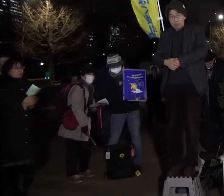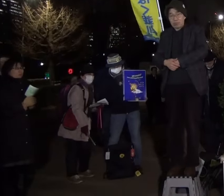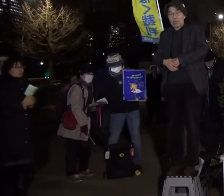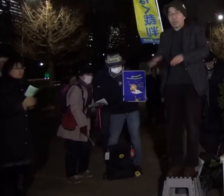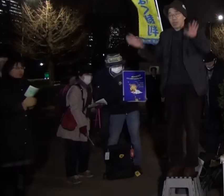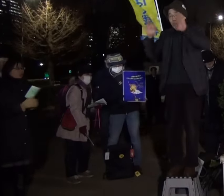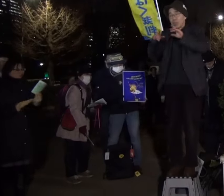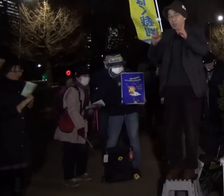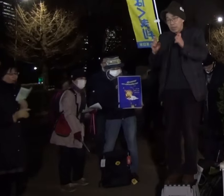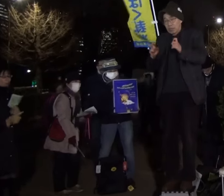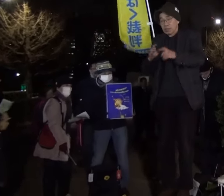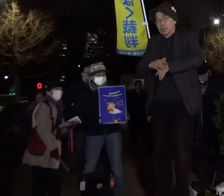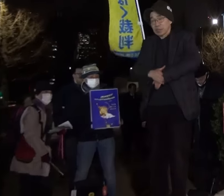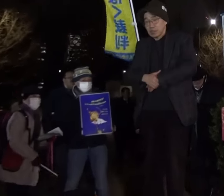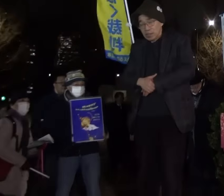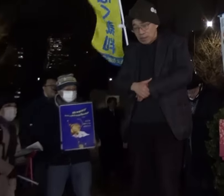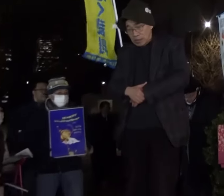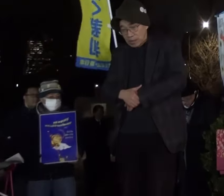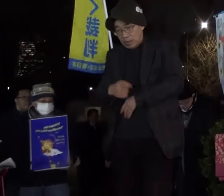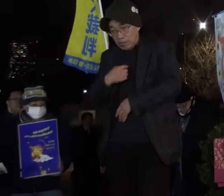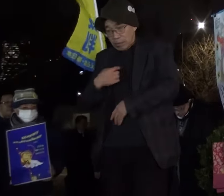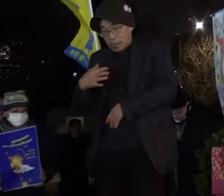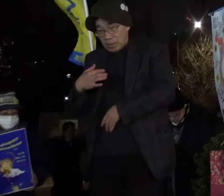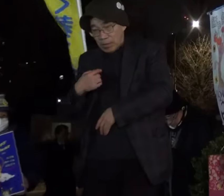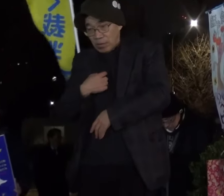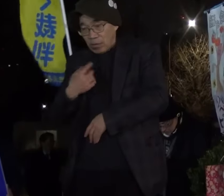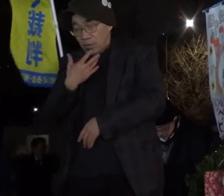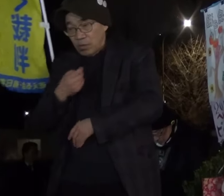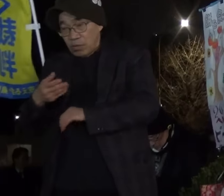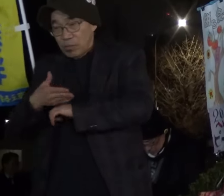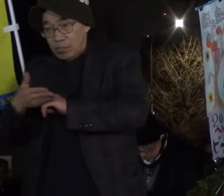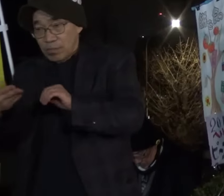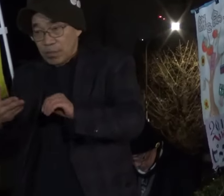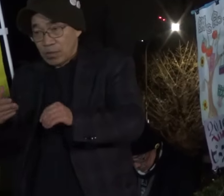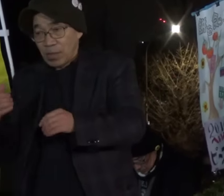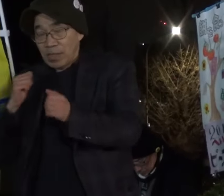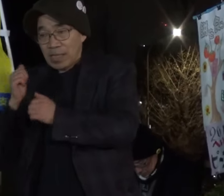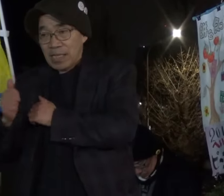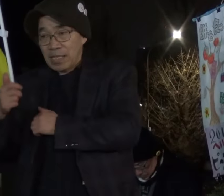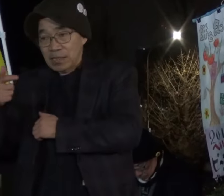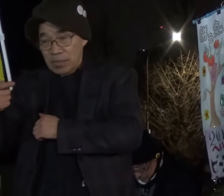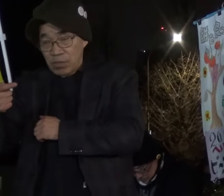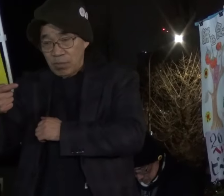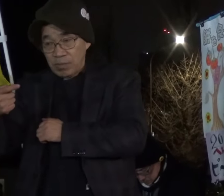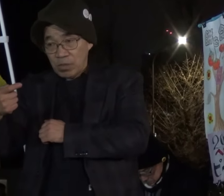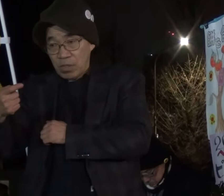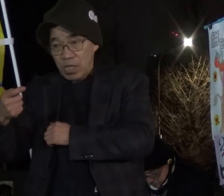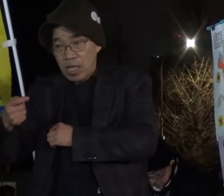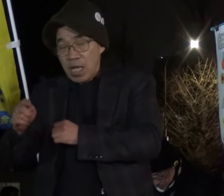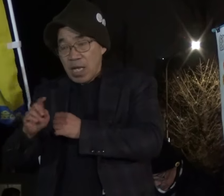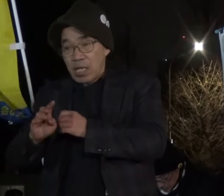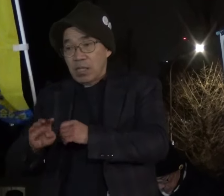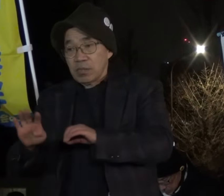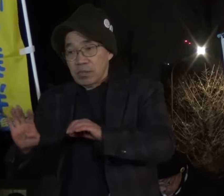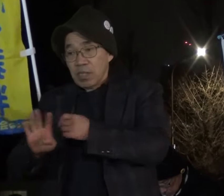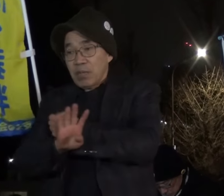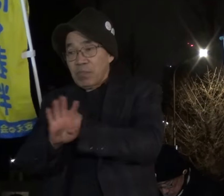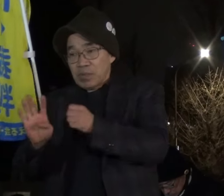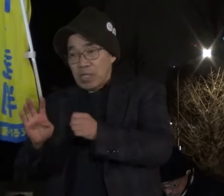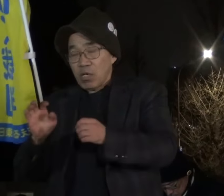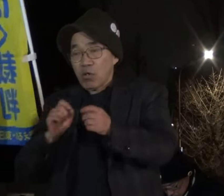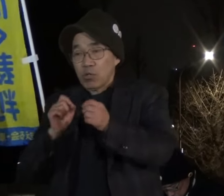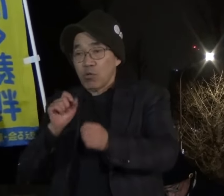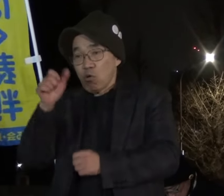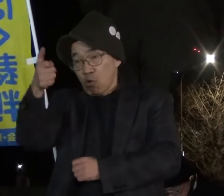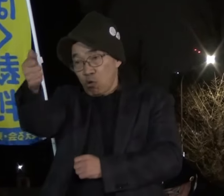こんばんは。私は福島、第一原発から50キロのところに今でも住んでいるもの